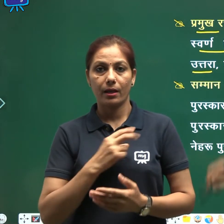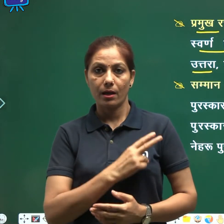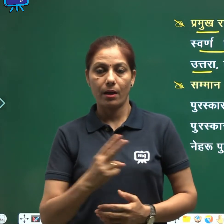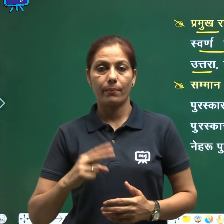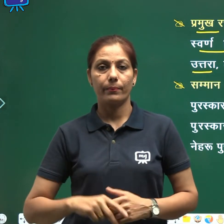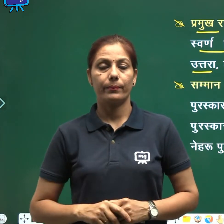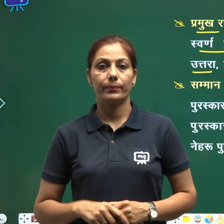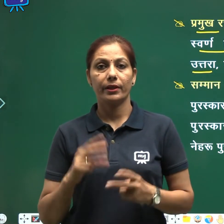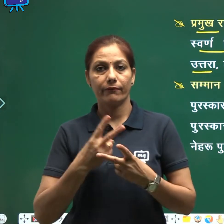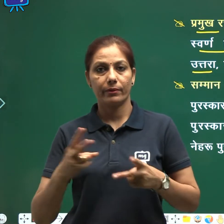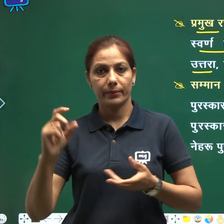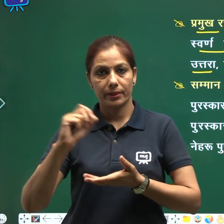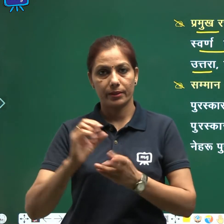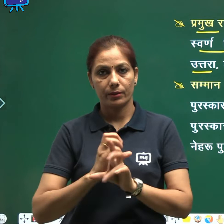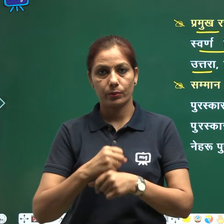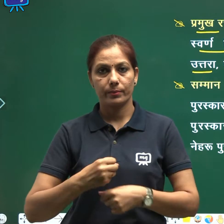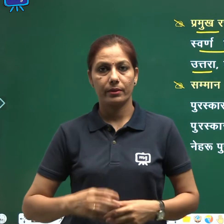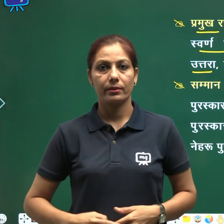लोकायतन आदि है।